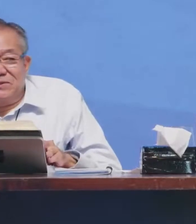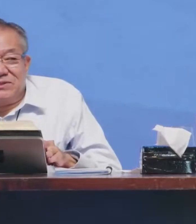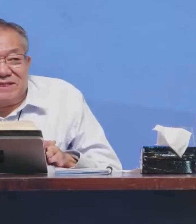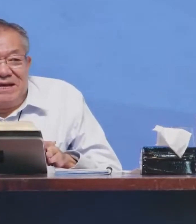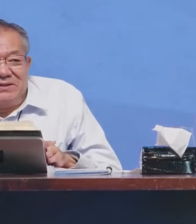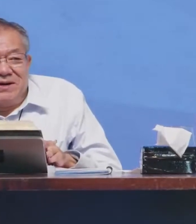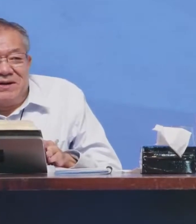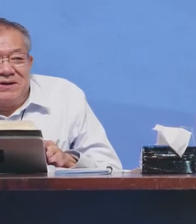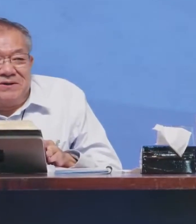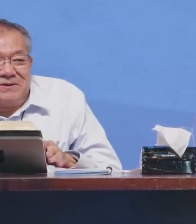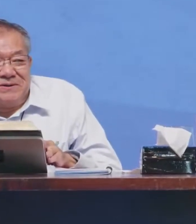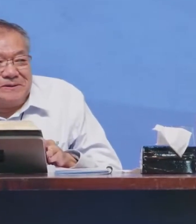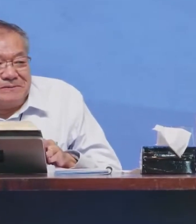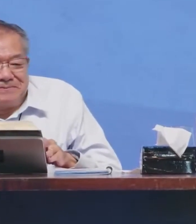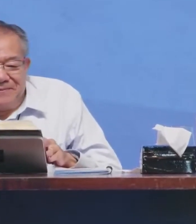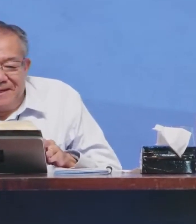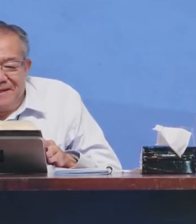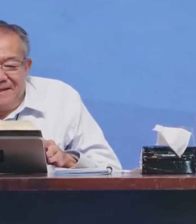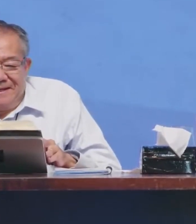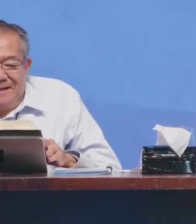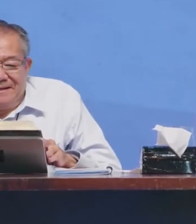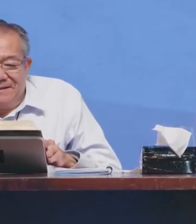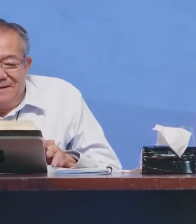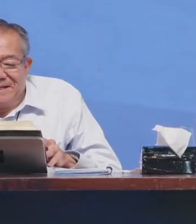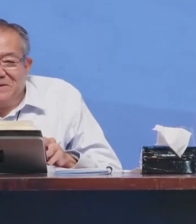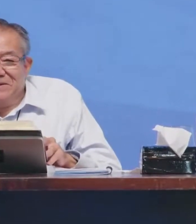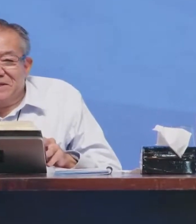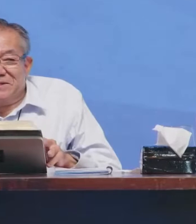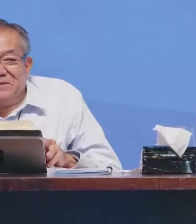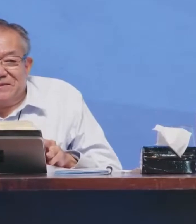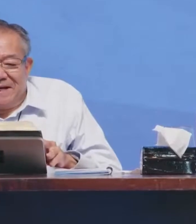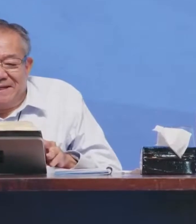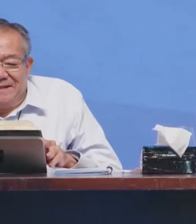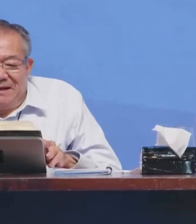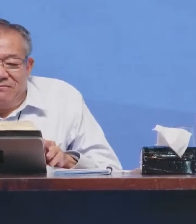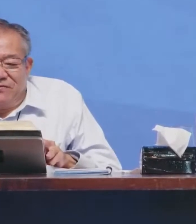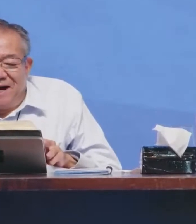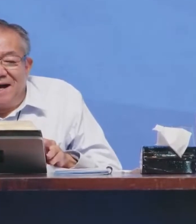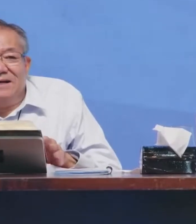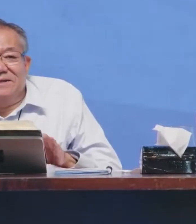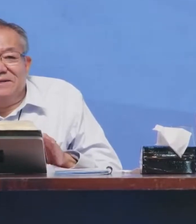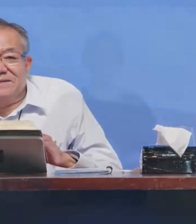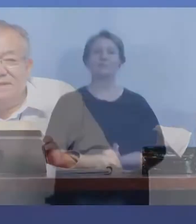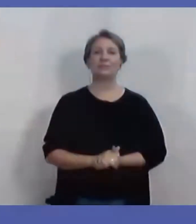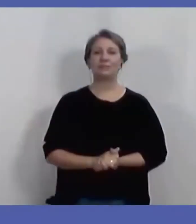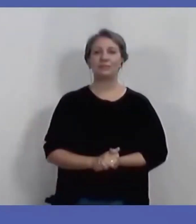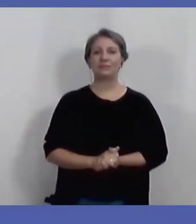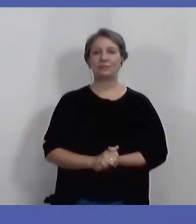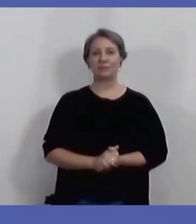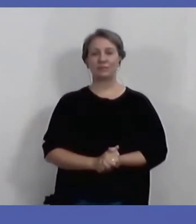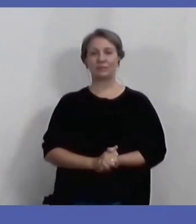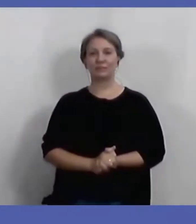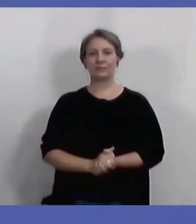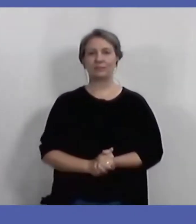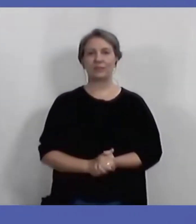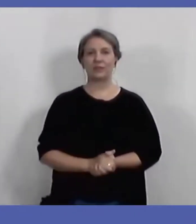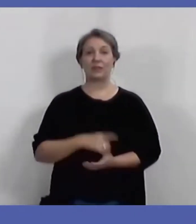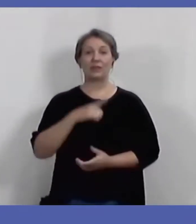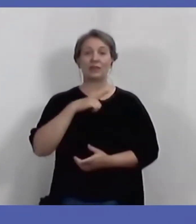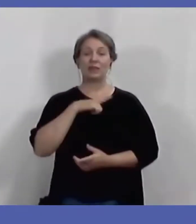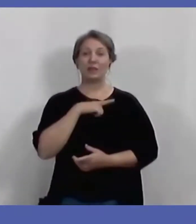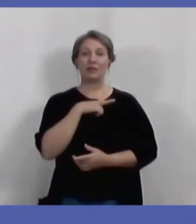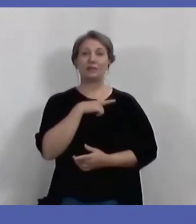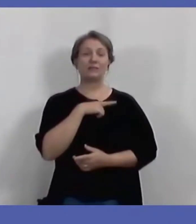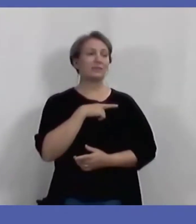diz o Senhor. Ó Senhor Jesus, aqui tem várias etapas aqui em